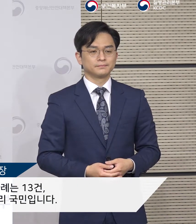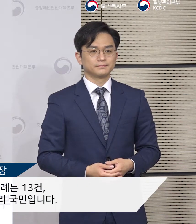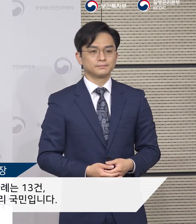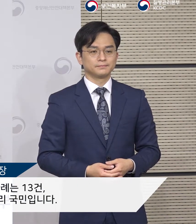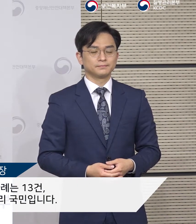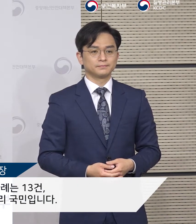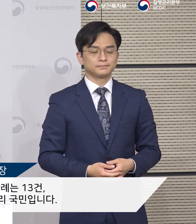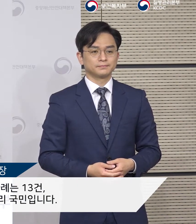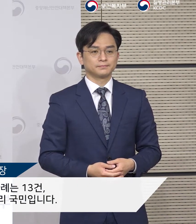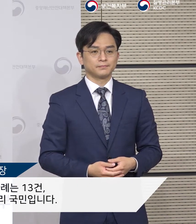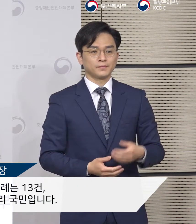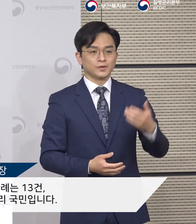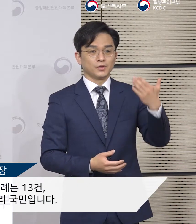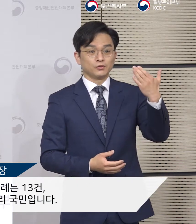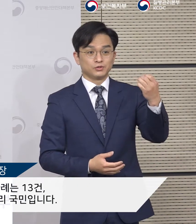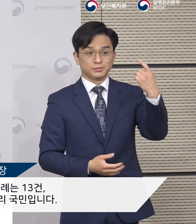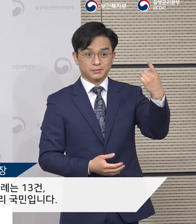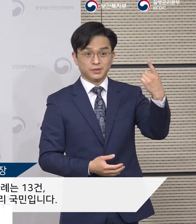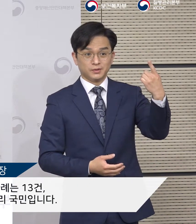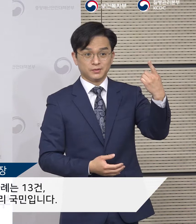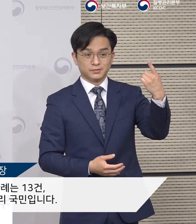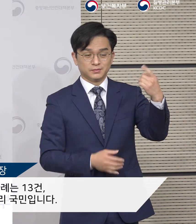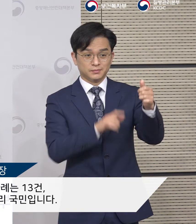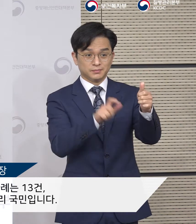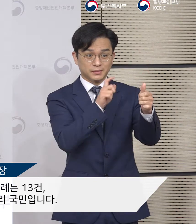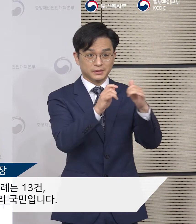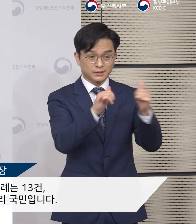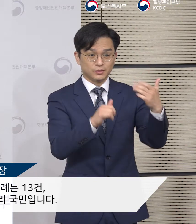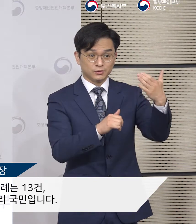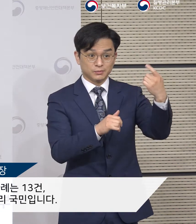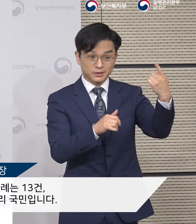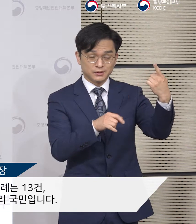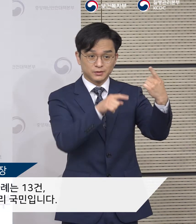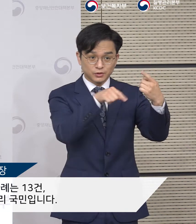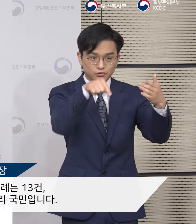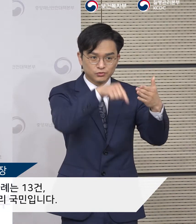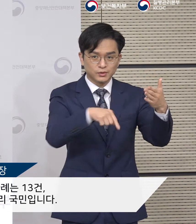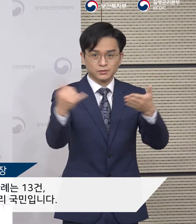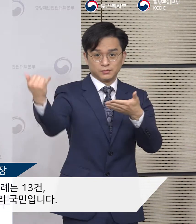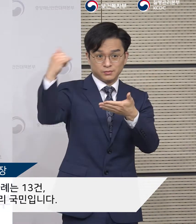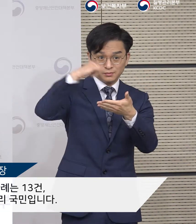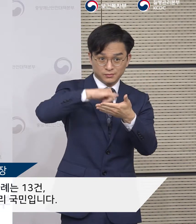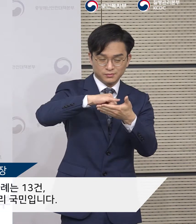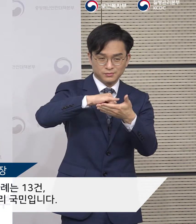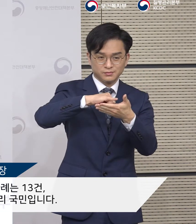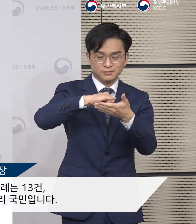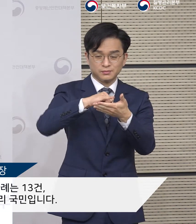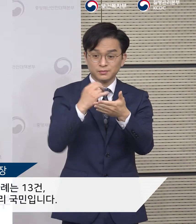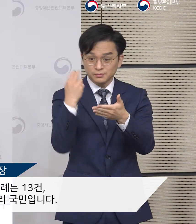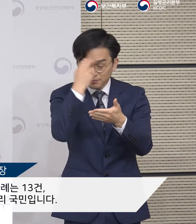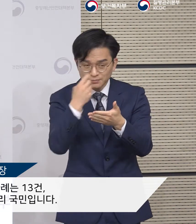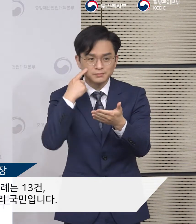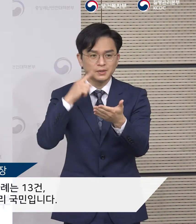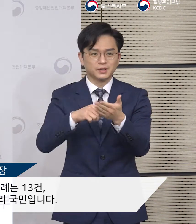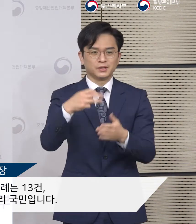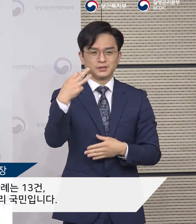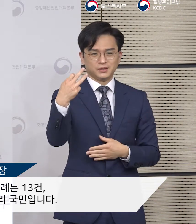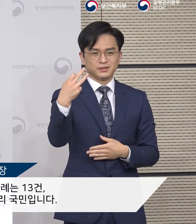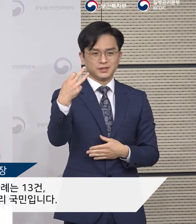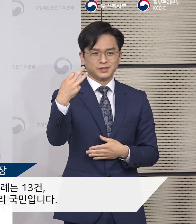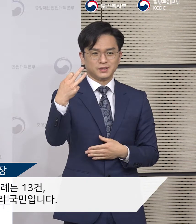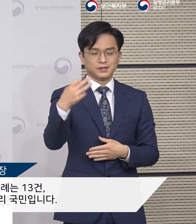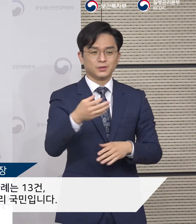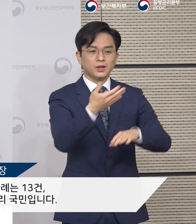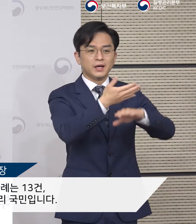신규 확진자 91명 중 검역 단계에서 확진된 사례는 13건, 신규 해외 유입 확진